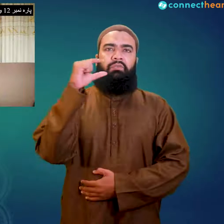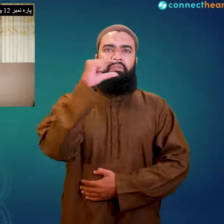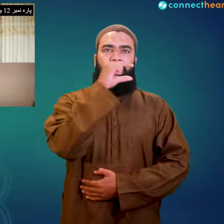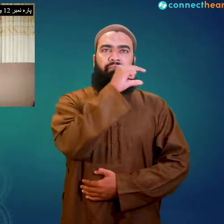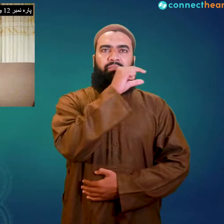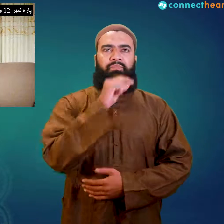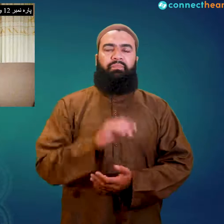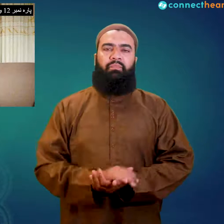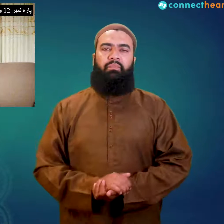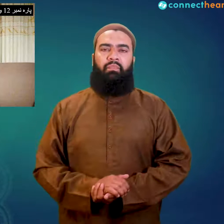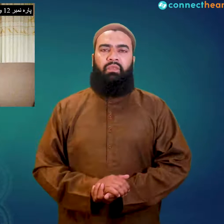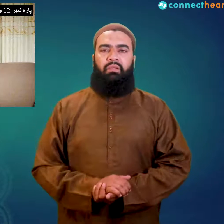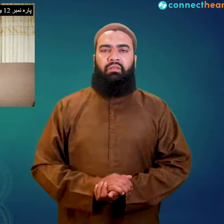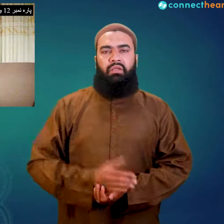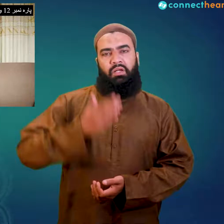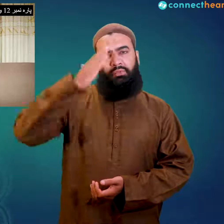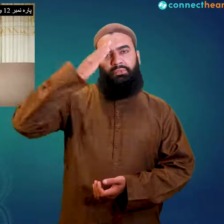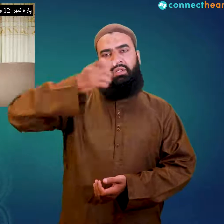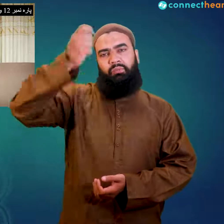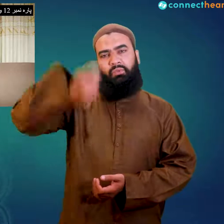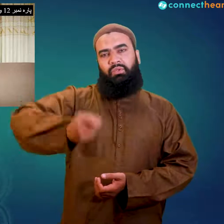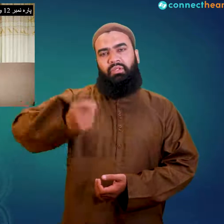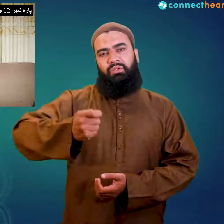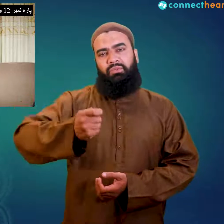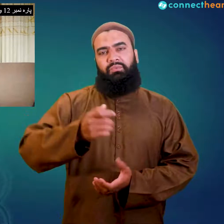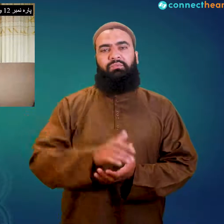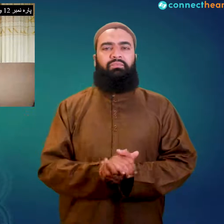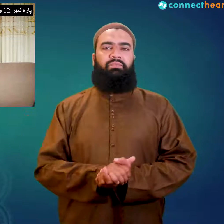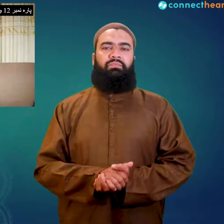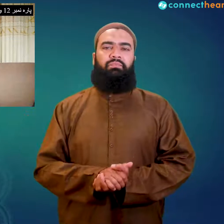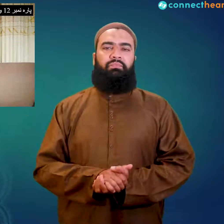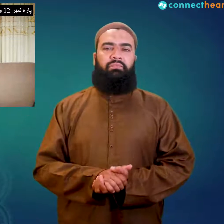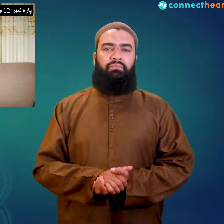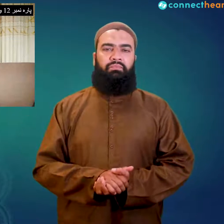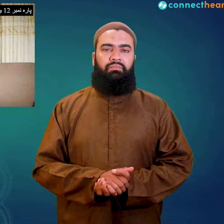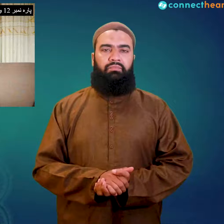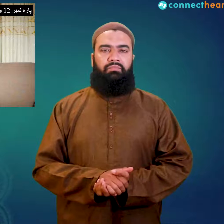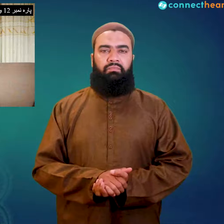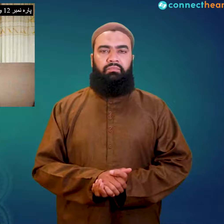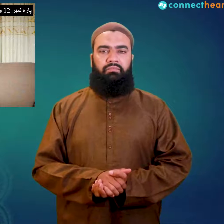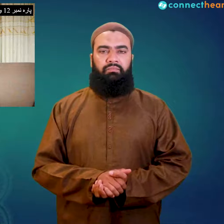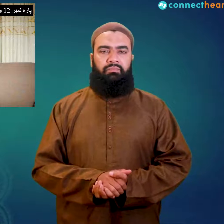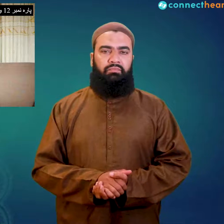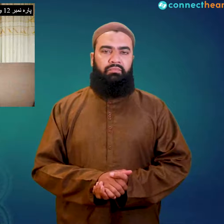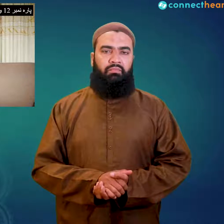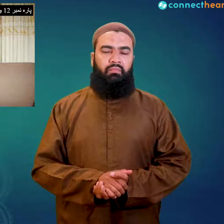بسم اللہ الرحمن الرحیم۔ السلام علیکم ورحمۃ اللہ۔